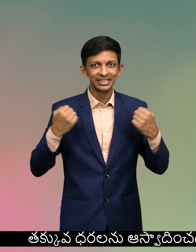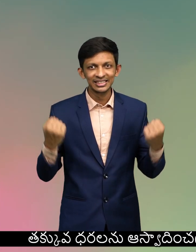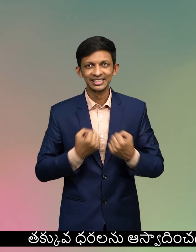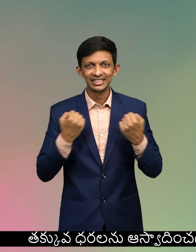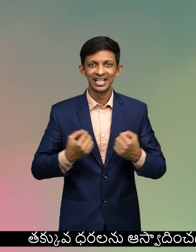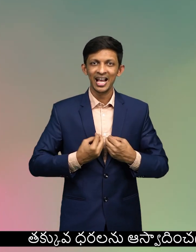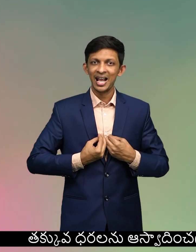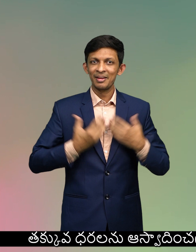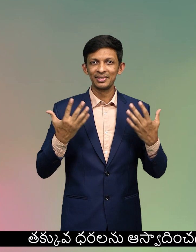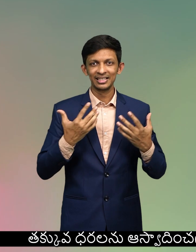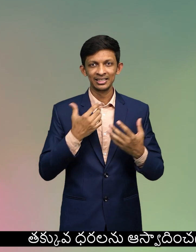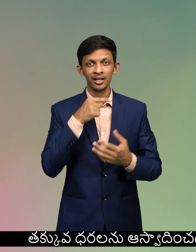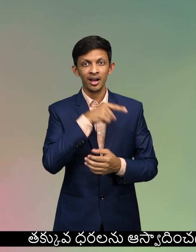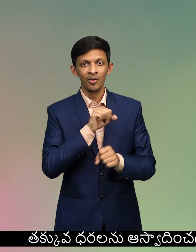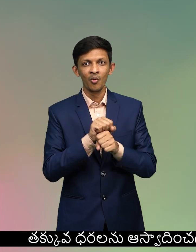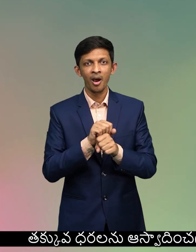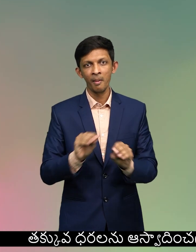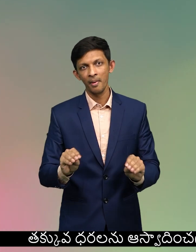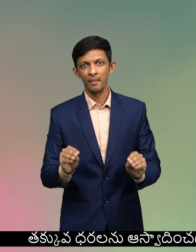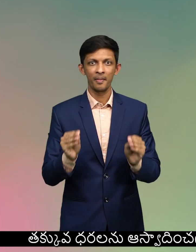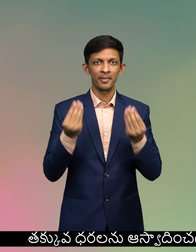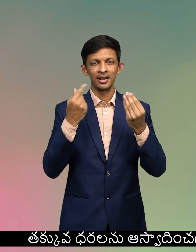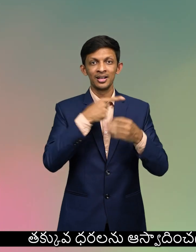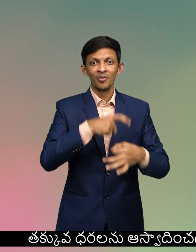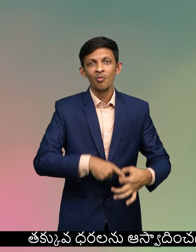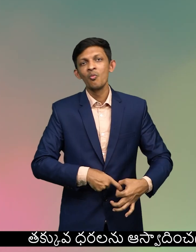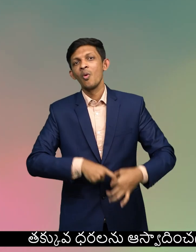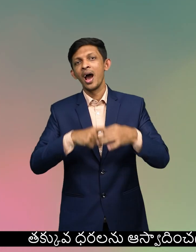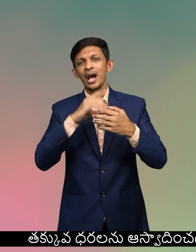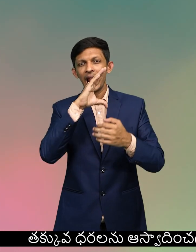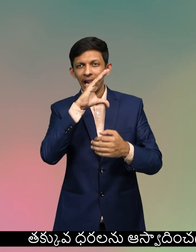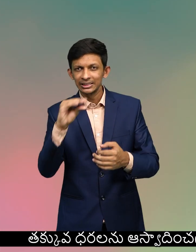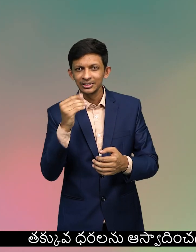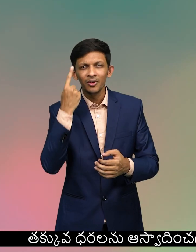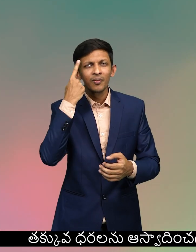తక్కువ ధరలను ఆస్వాదించగల వినియోగదారులకు గొప్ప ఎంపిక ఉంది.